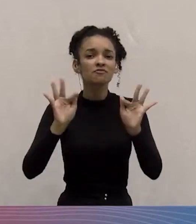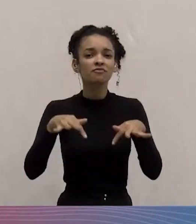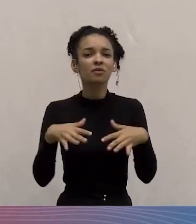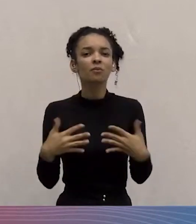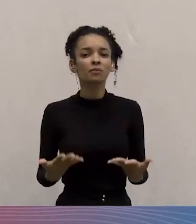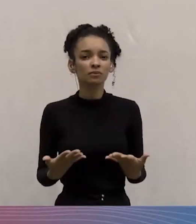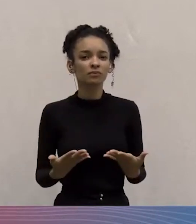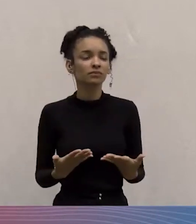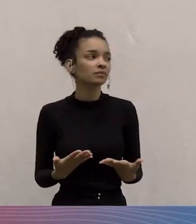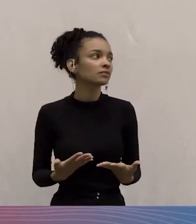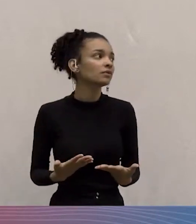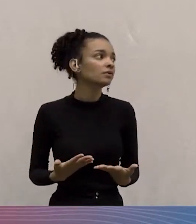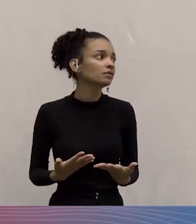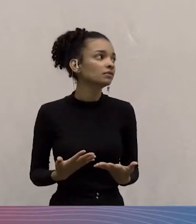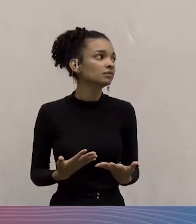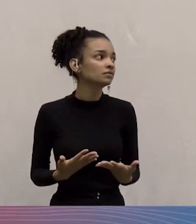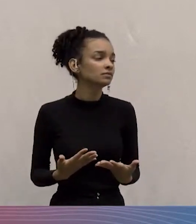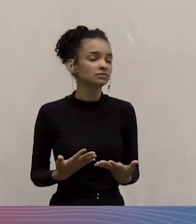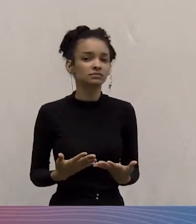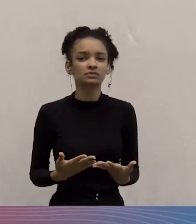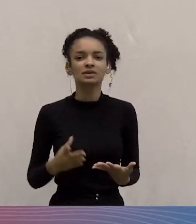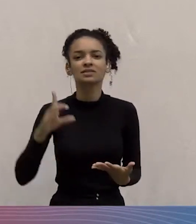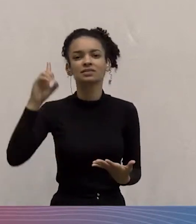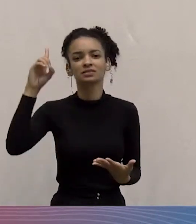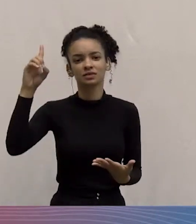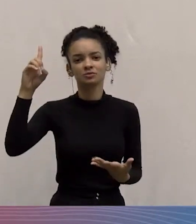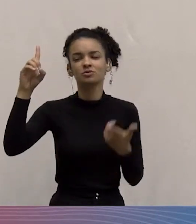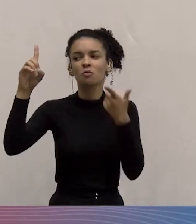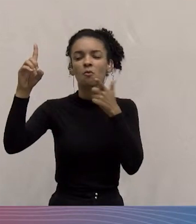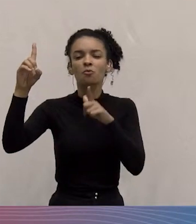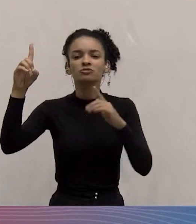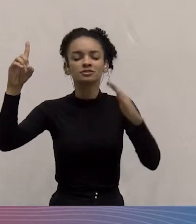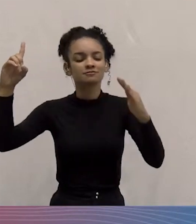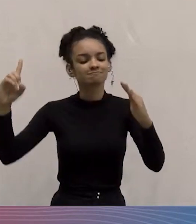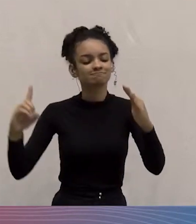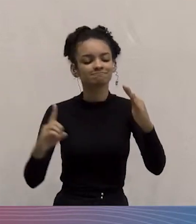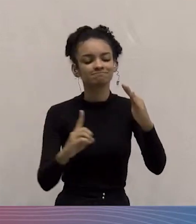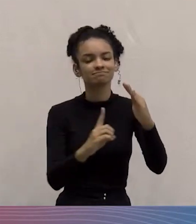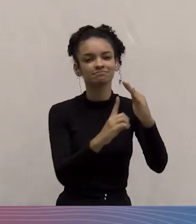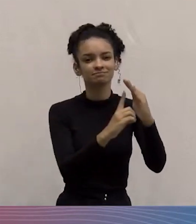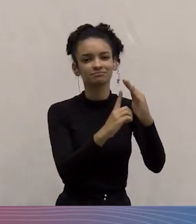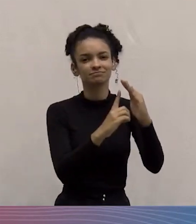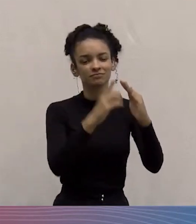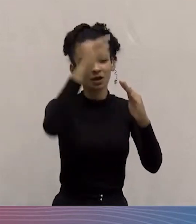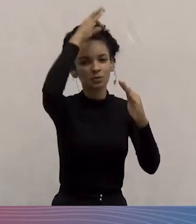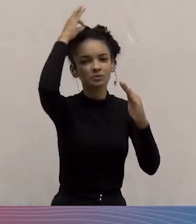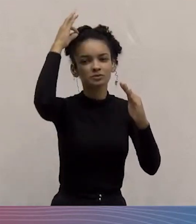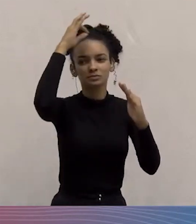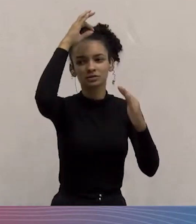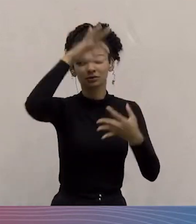é a habitação de Deus no Espírito.